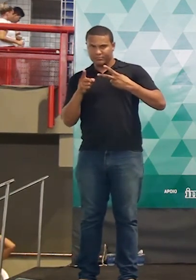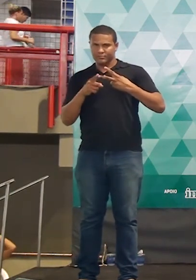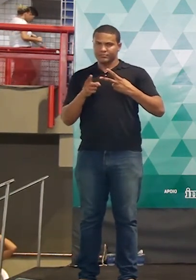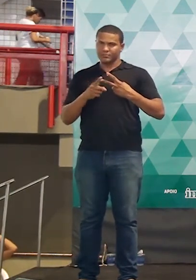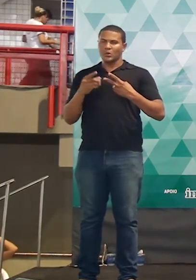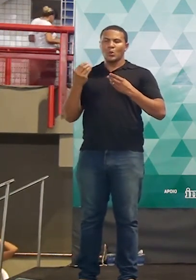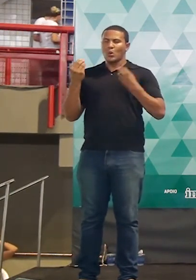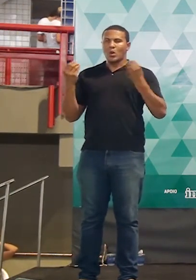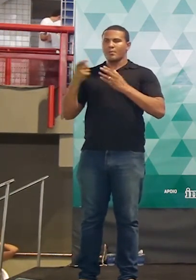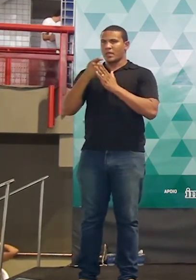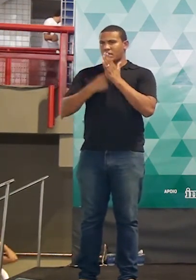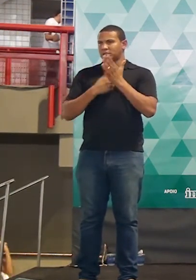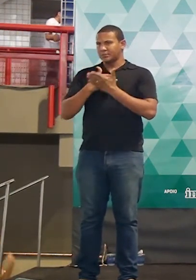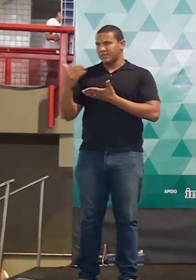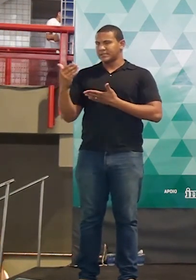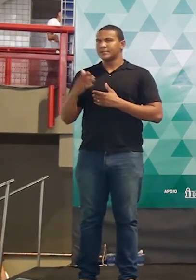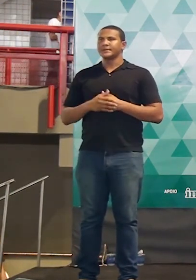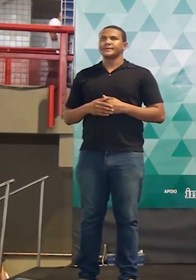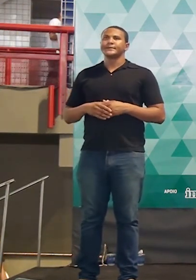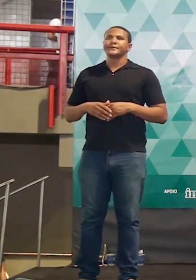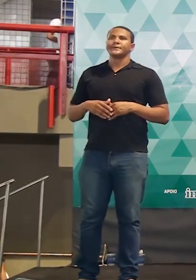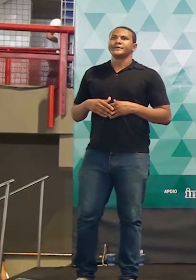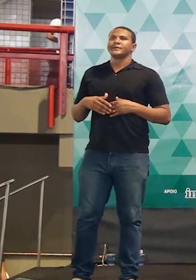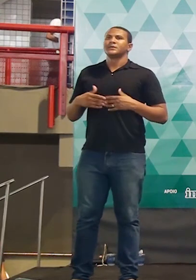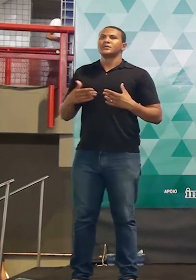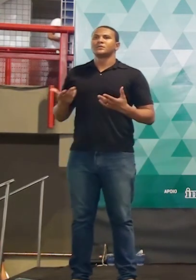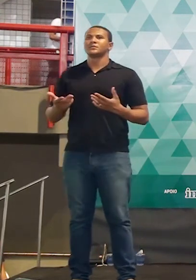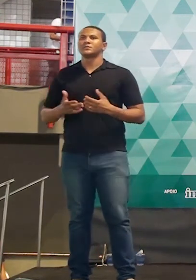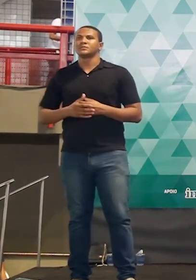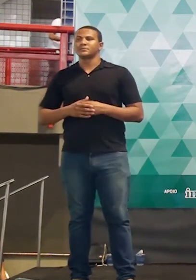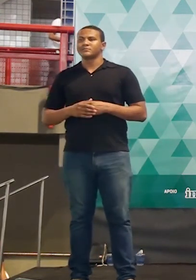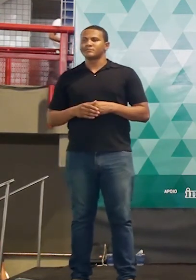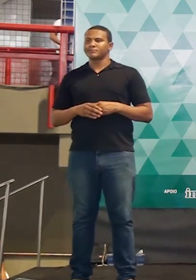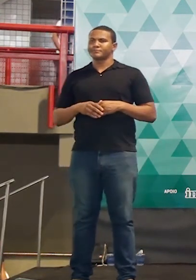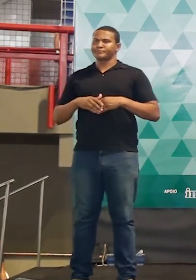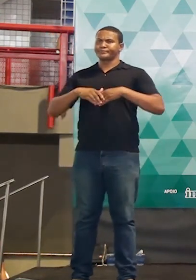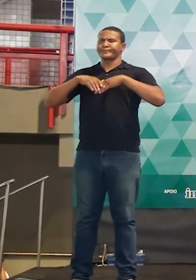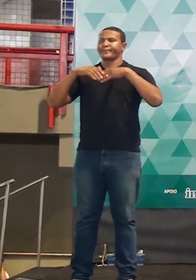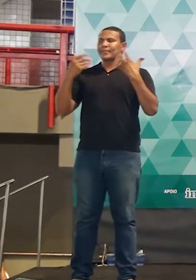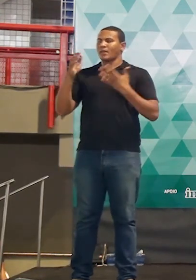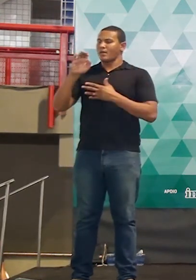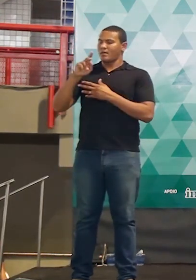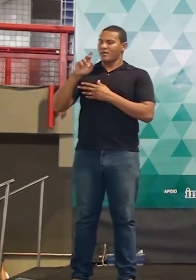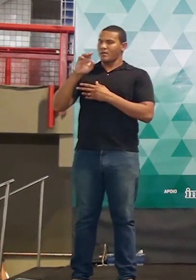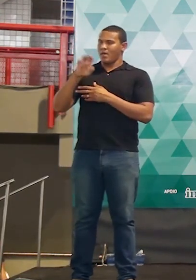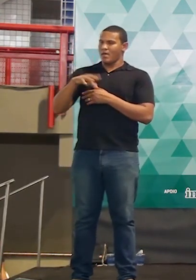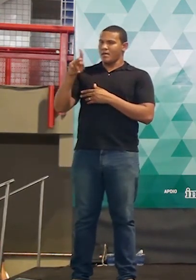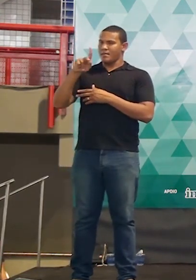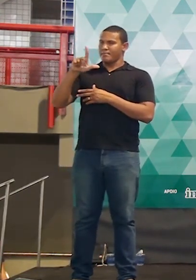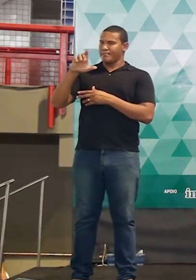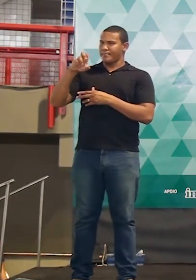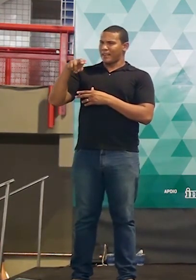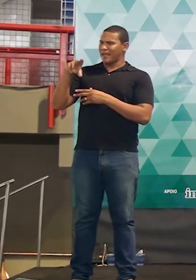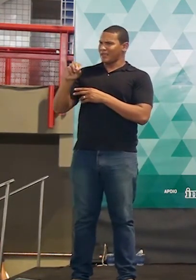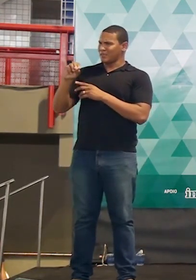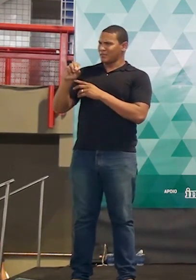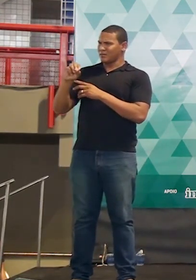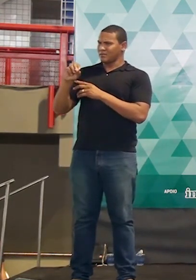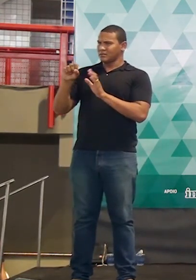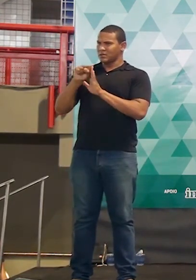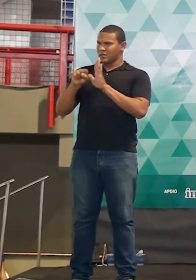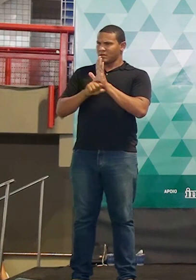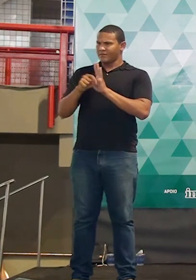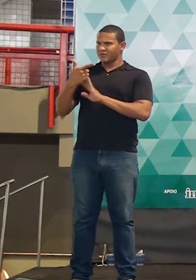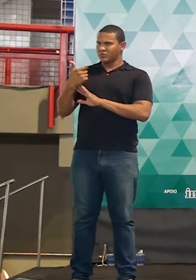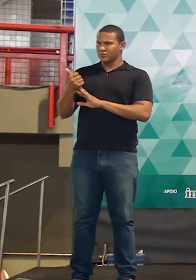redação, depois do atualmente, quando você diz assim, em pleno século 21, tira esse nome pleno, o nome